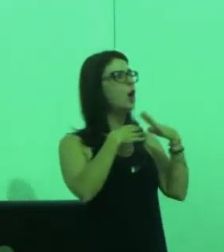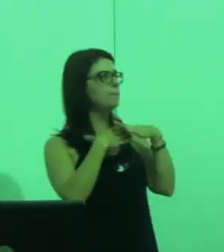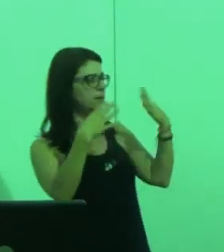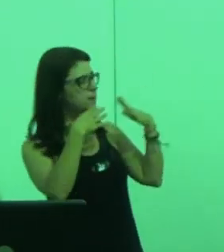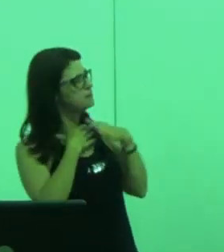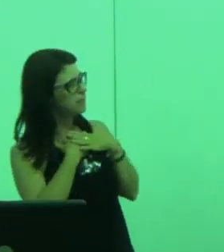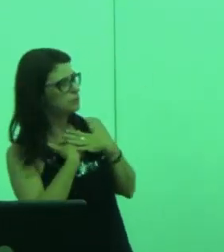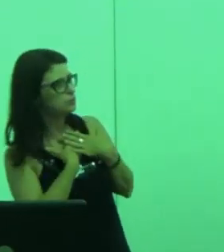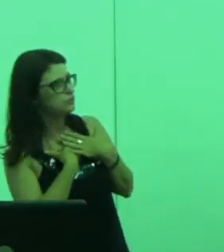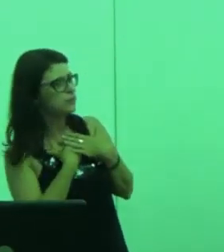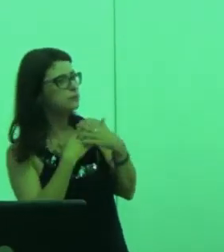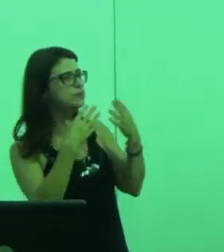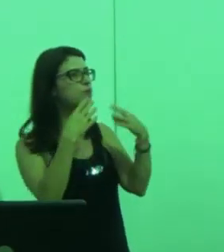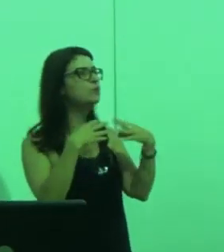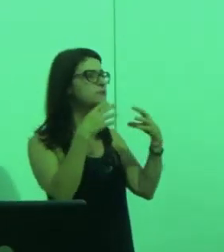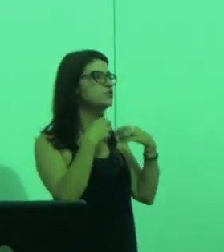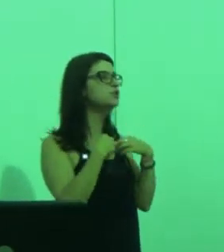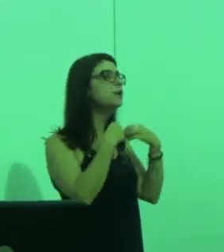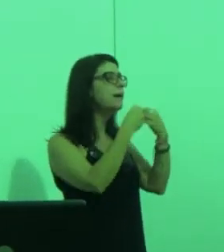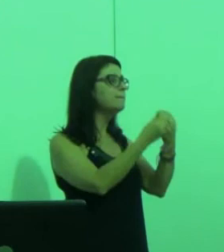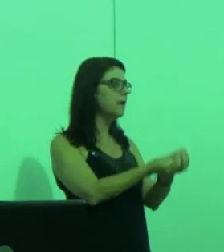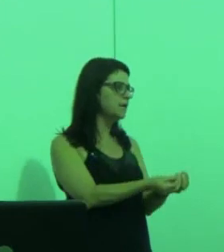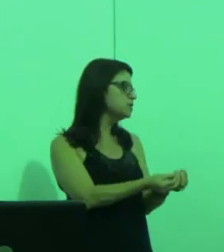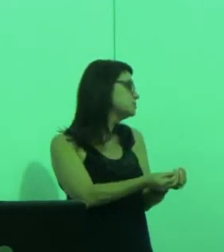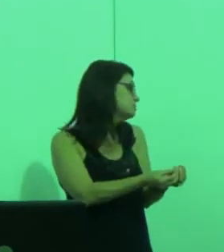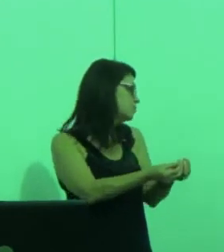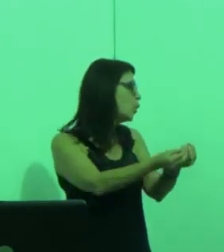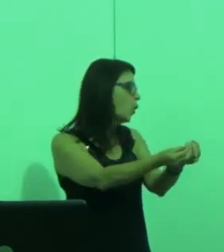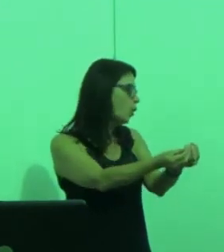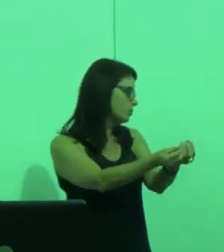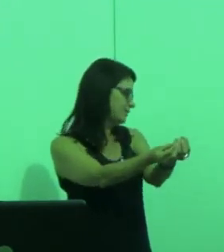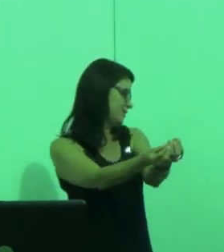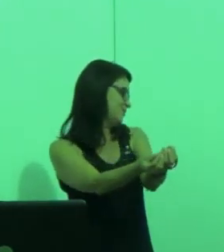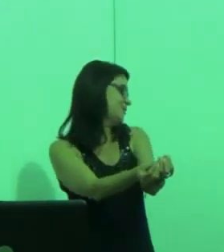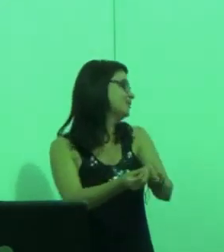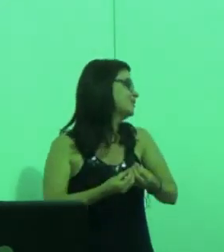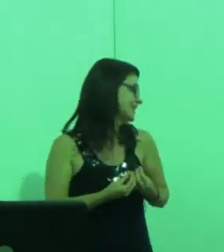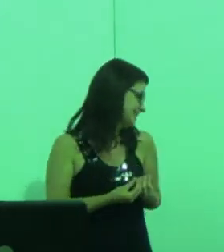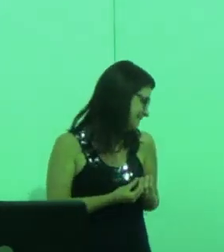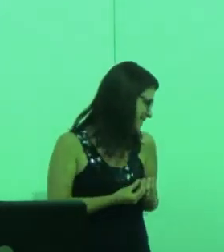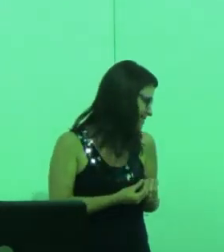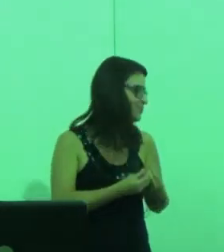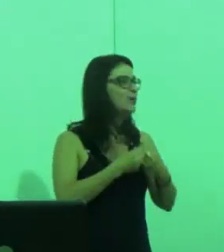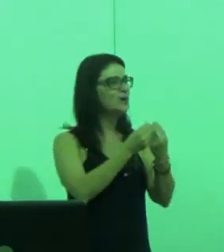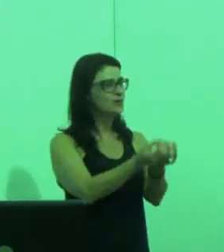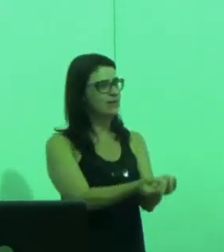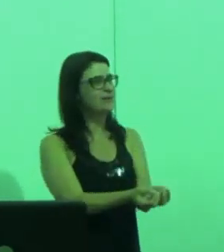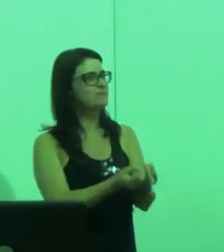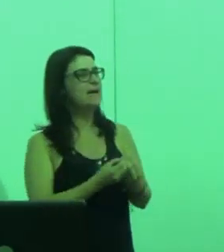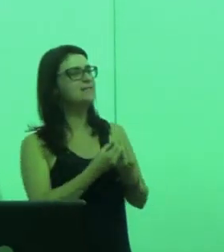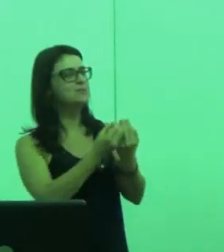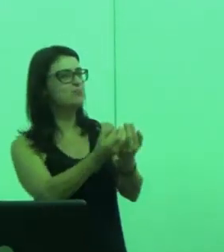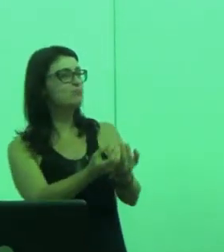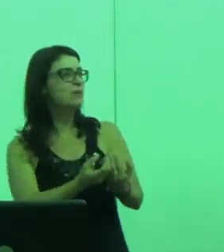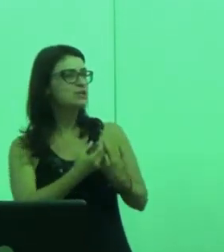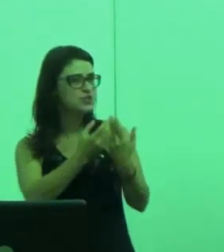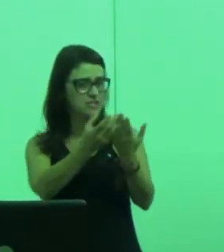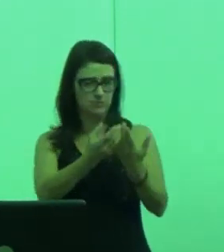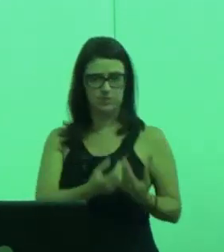topa e aceita o que eu estou falando que eu vou me sentir mais co-enunciadora desse livro, né? Mais partícipe desse